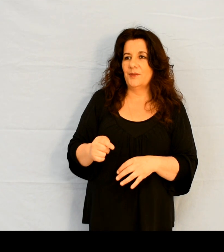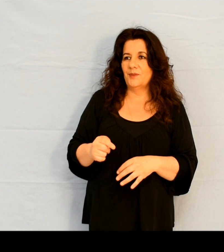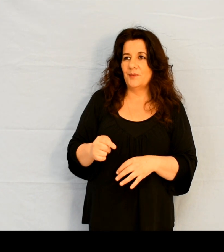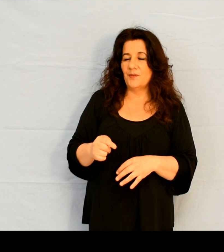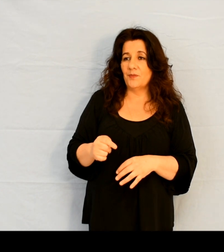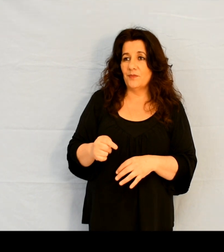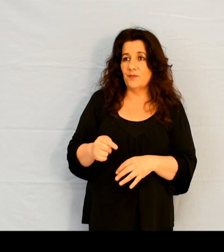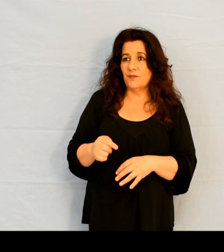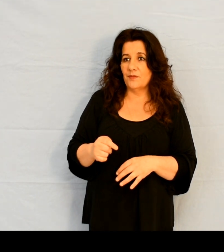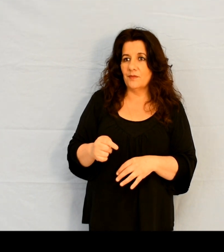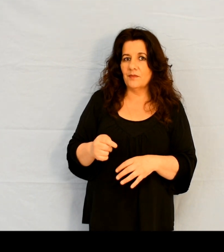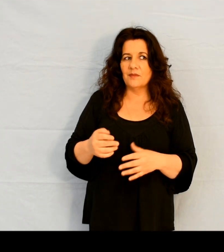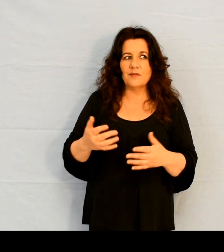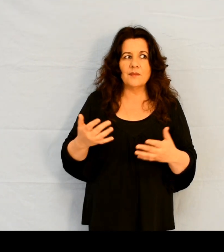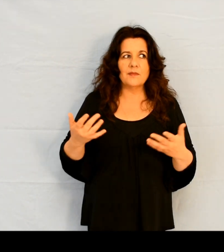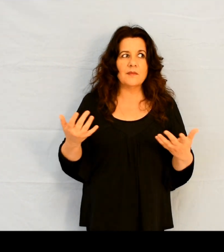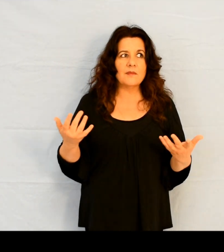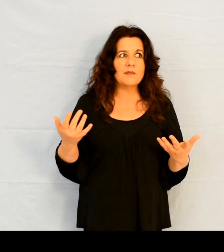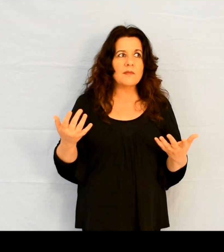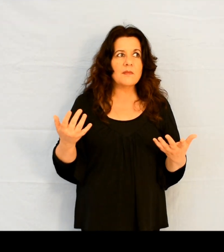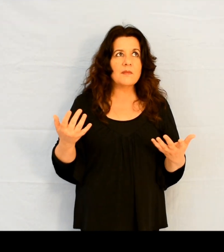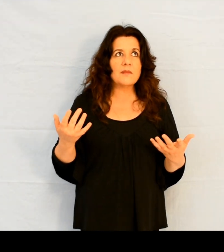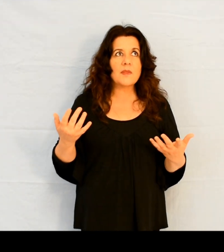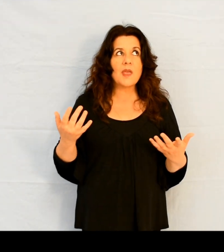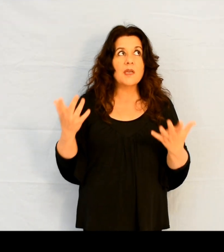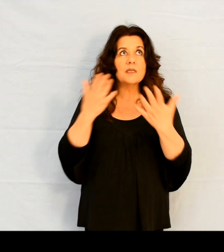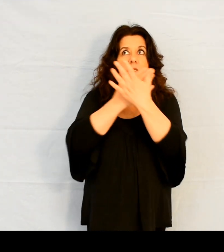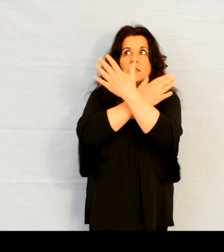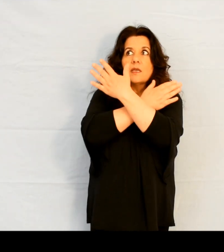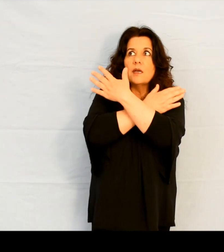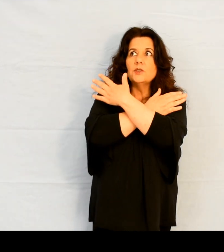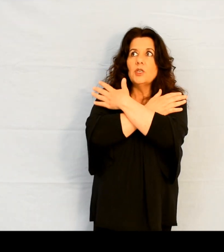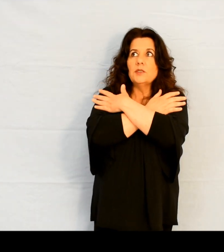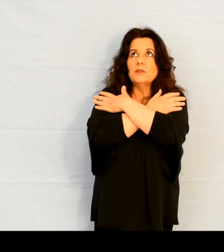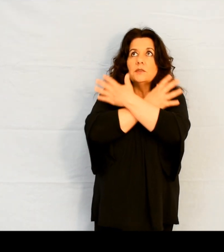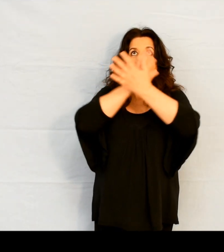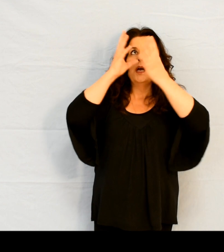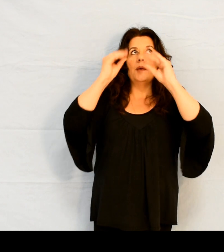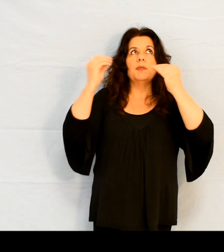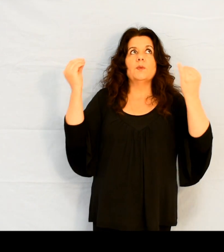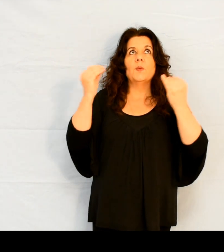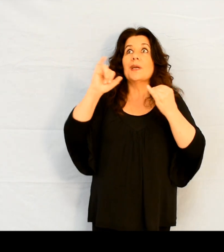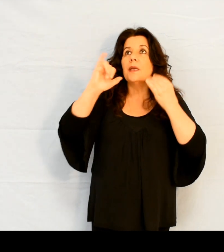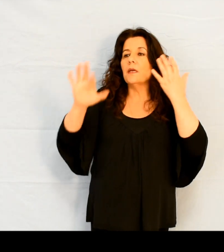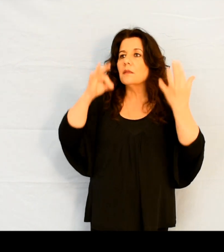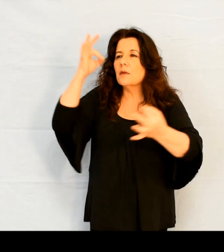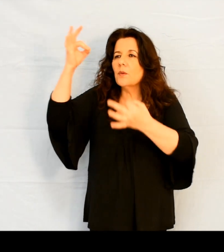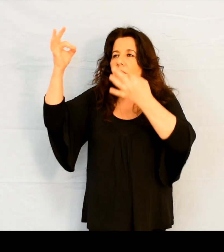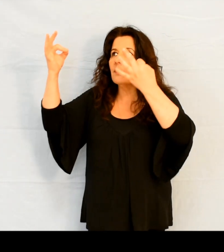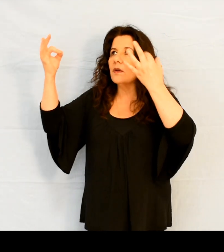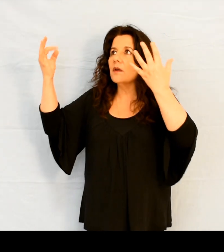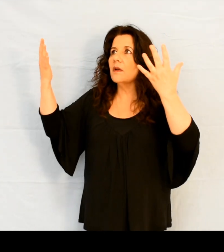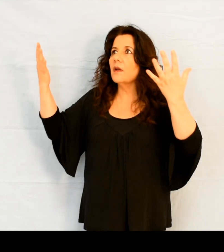Mais qui donc a découvert la demeure de la sagesse? Qui a pénétré jusqu'à ses trésors?